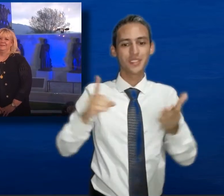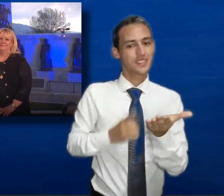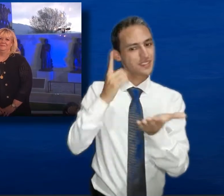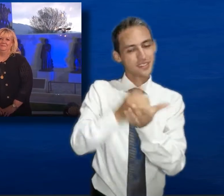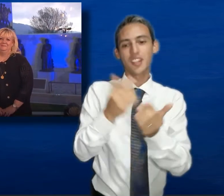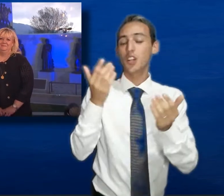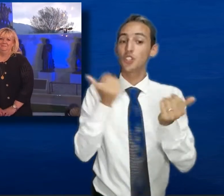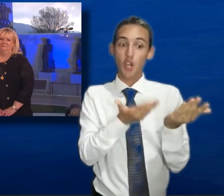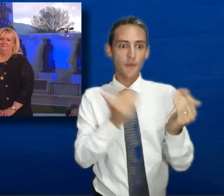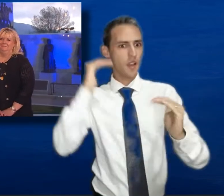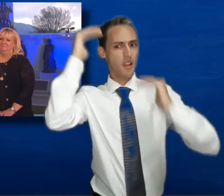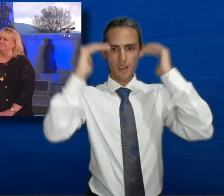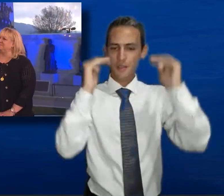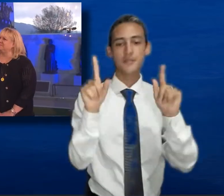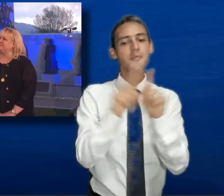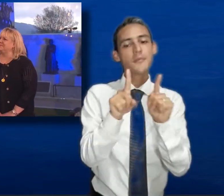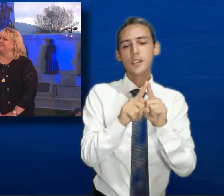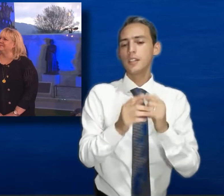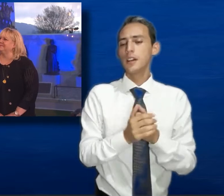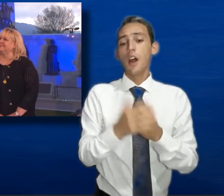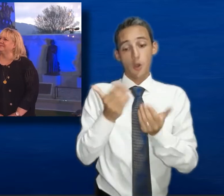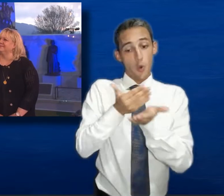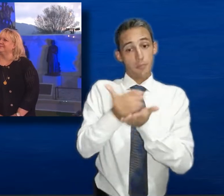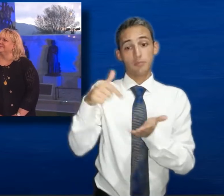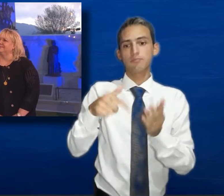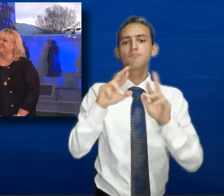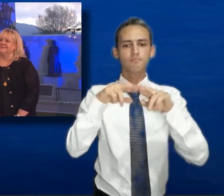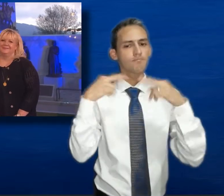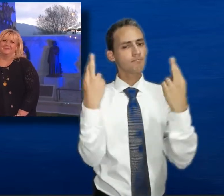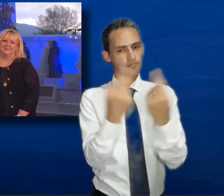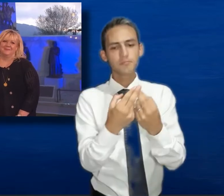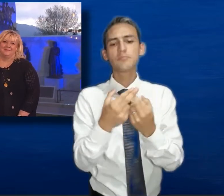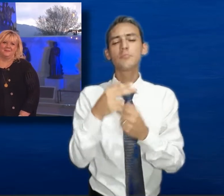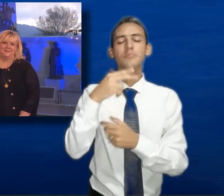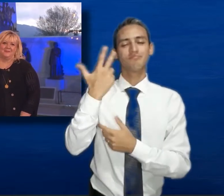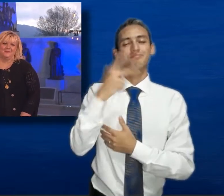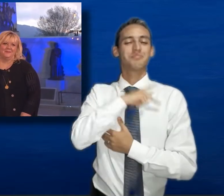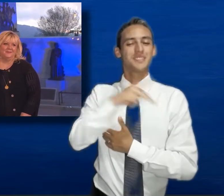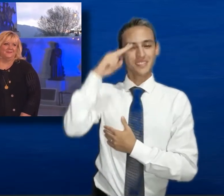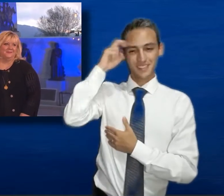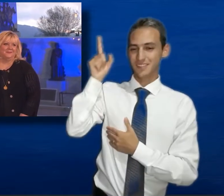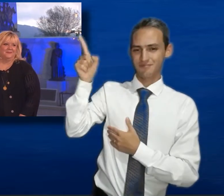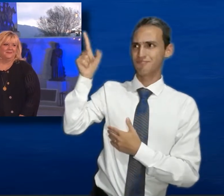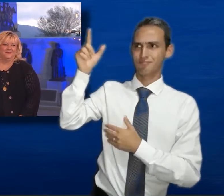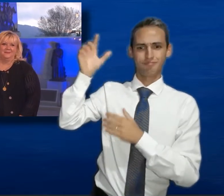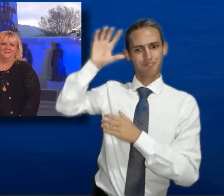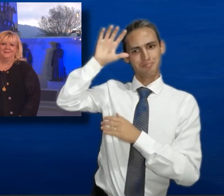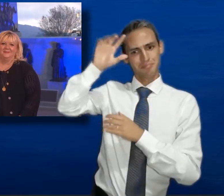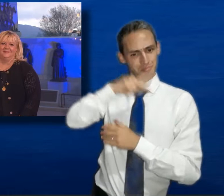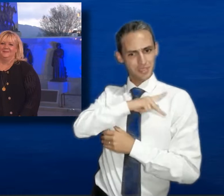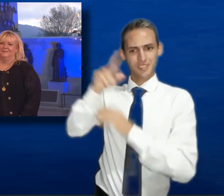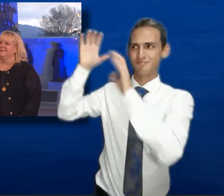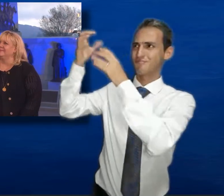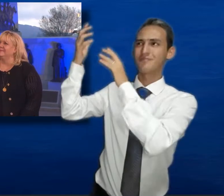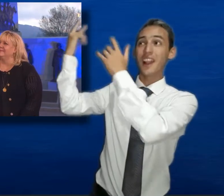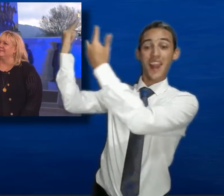para jovens adultos. Para começar, trazemos os cumprimentos sinceros e calorosos do presidente Russell M. Nelson